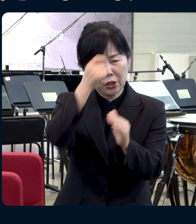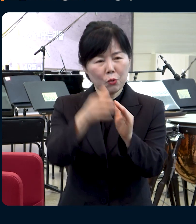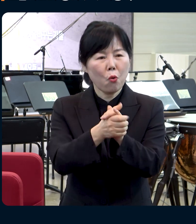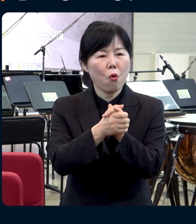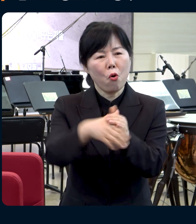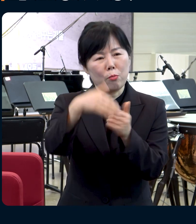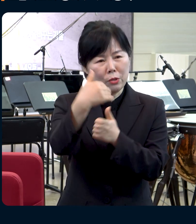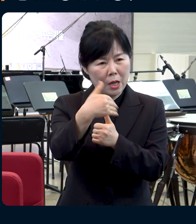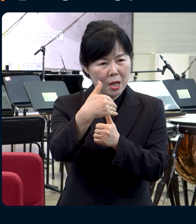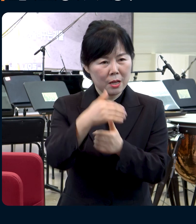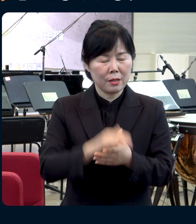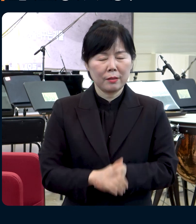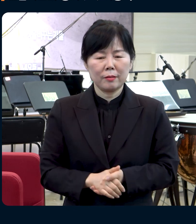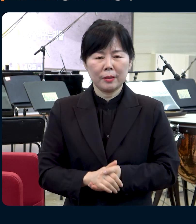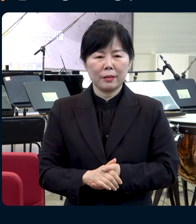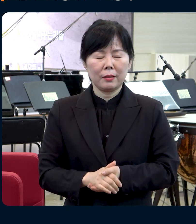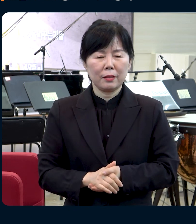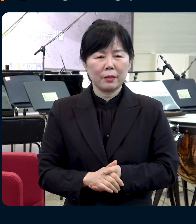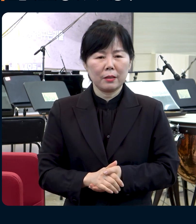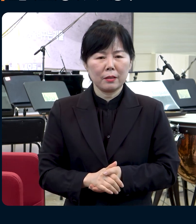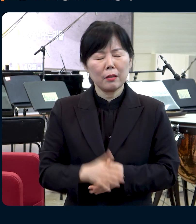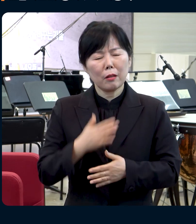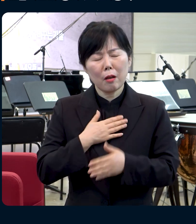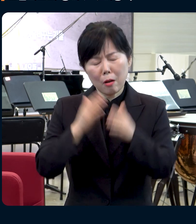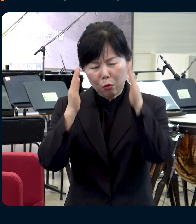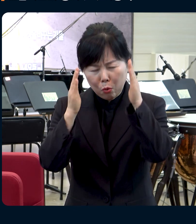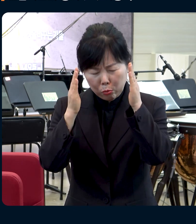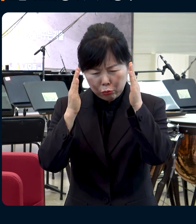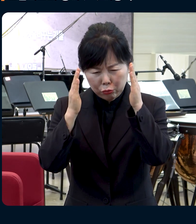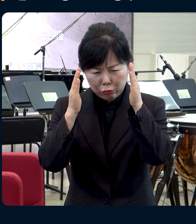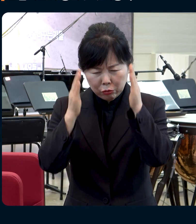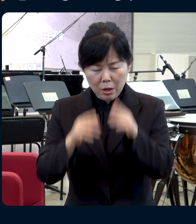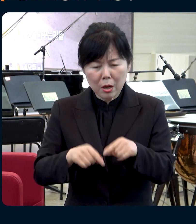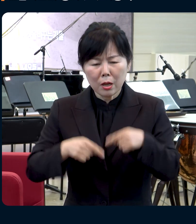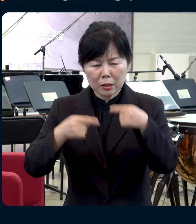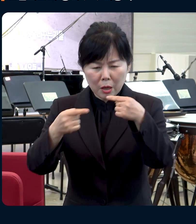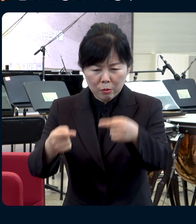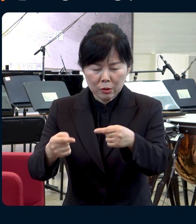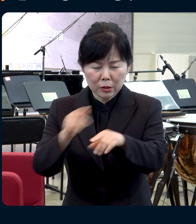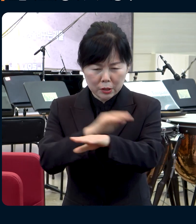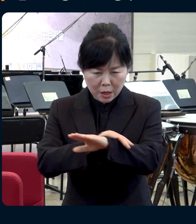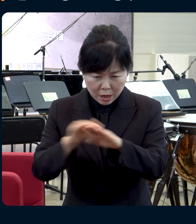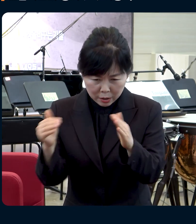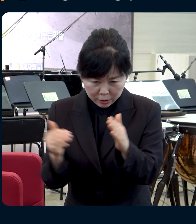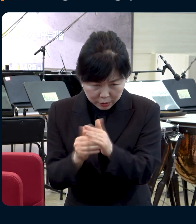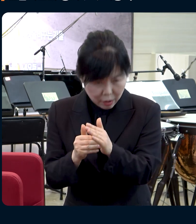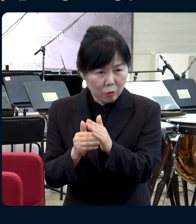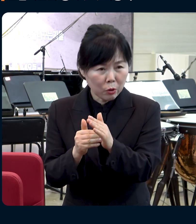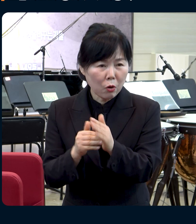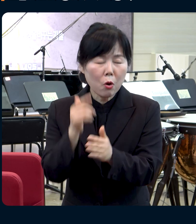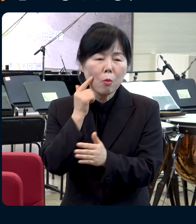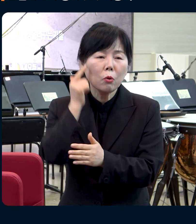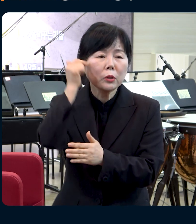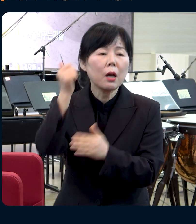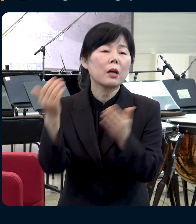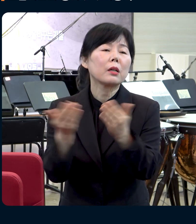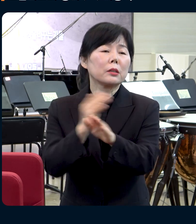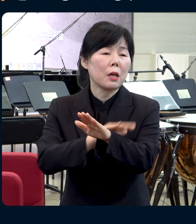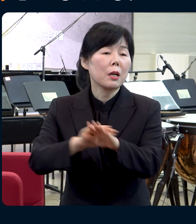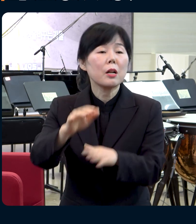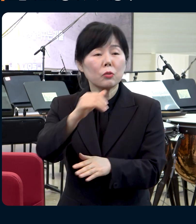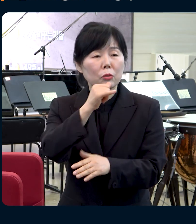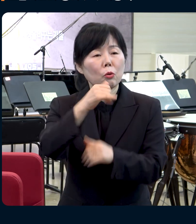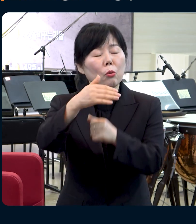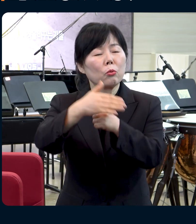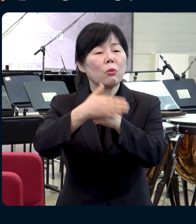거예요. 교수님, 정말 이 수업을 정말 잘 마치고 주의 종으로 잘 훈련받을 수 있도록 기도해 주세요라는 이러한